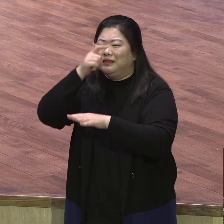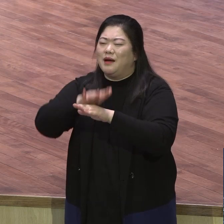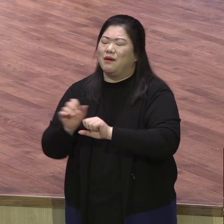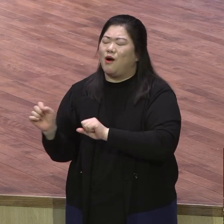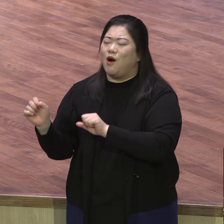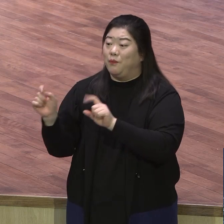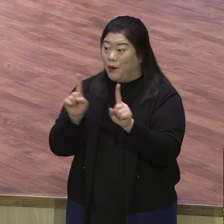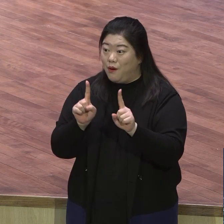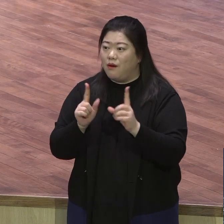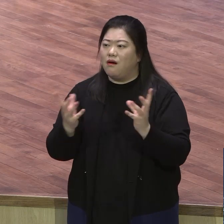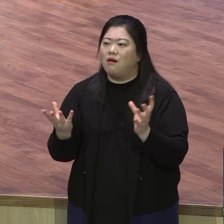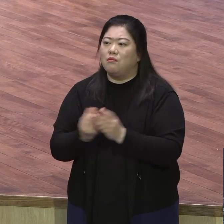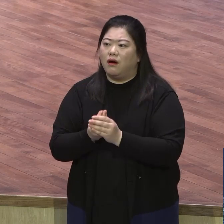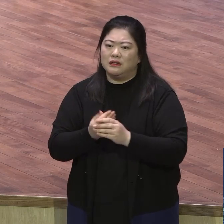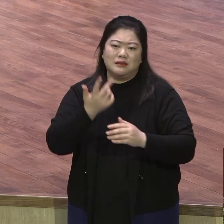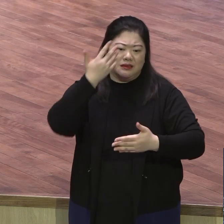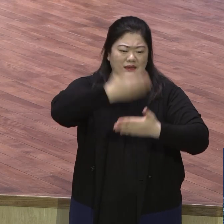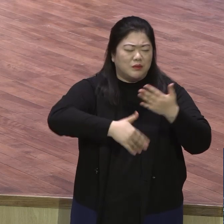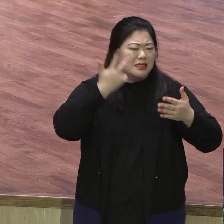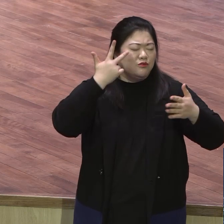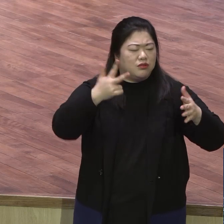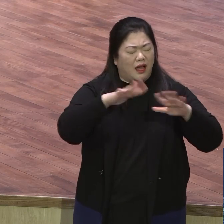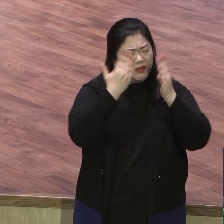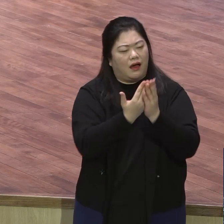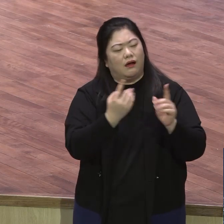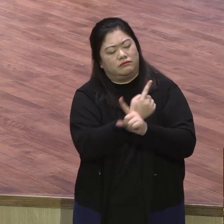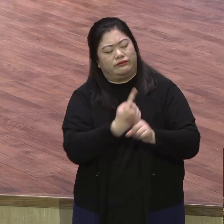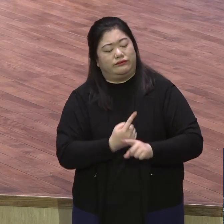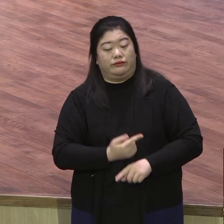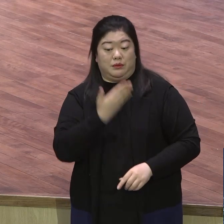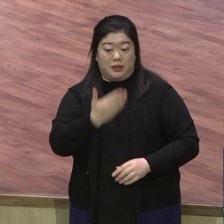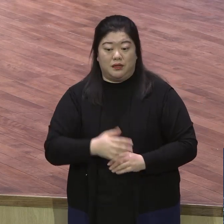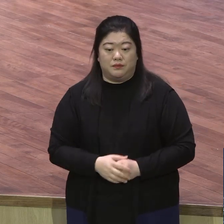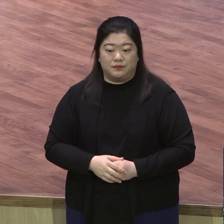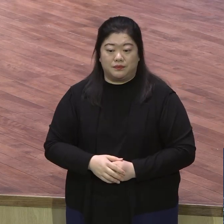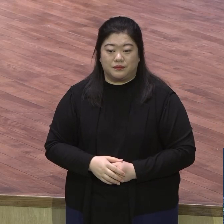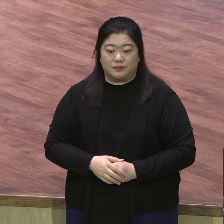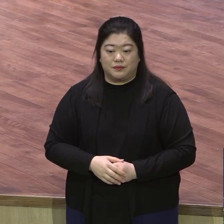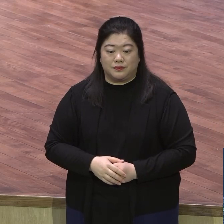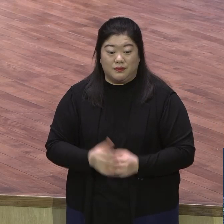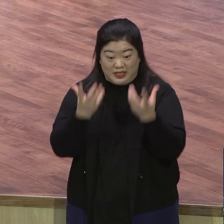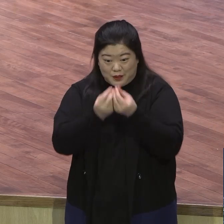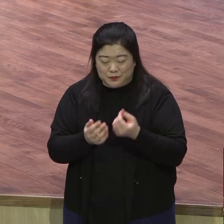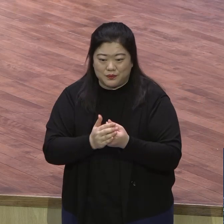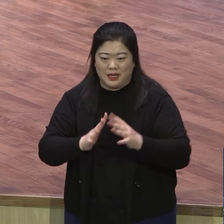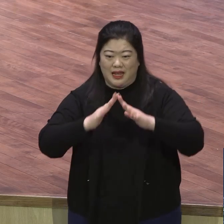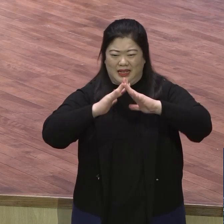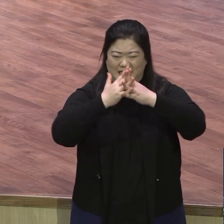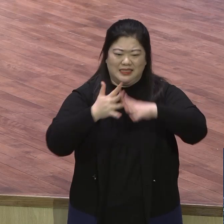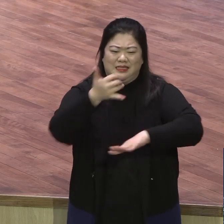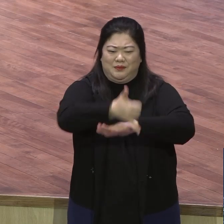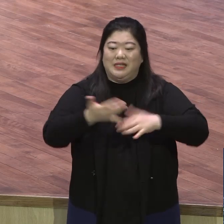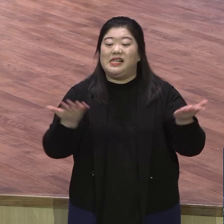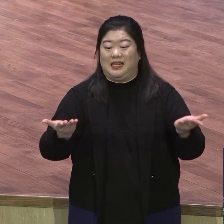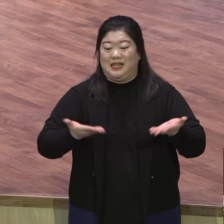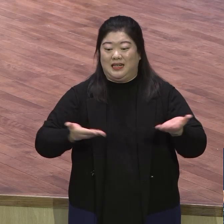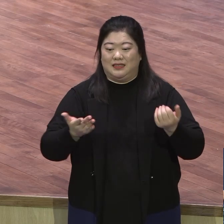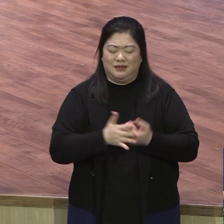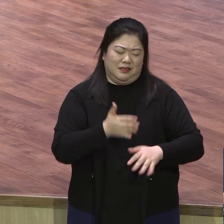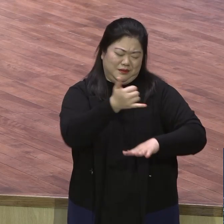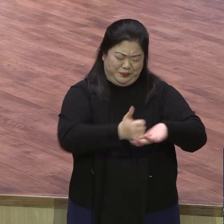해복 여러분 먼지 구덩이 속에 노가다들 중독 하고 공사 일하다가